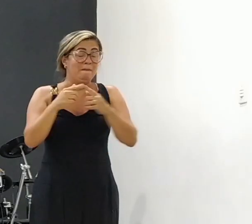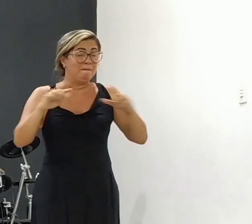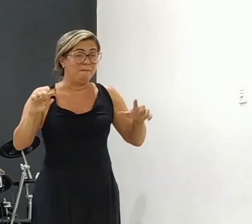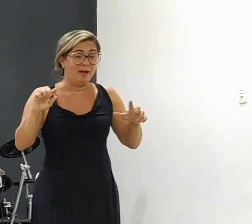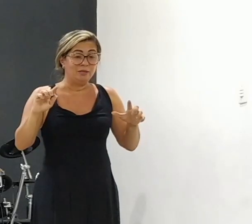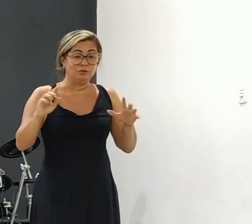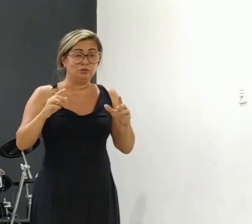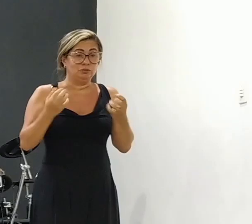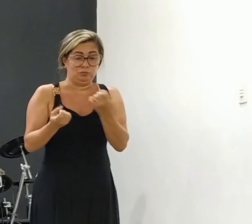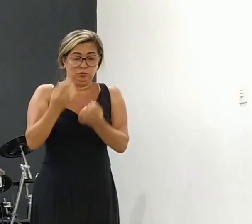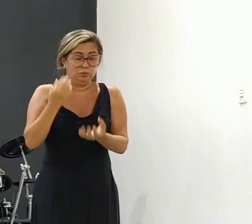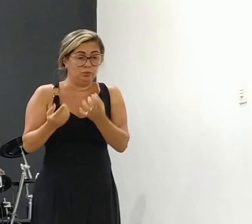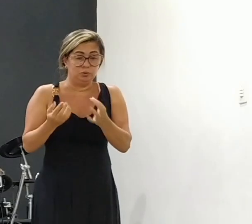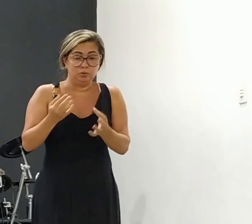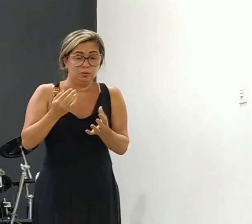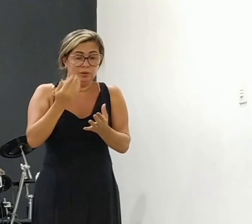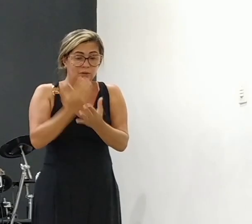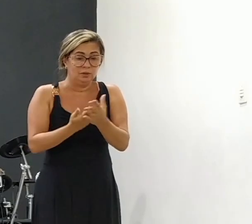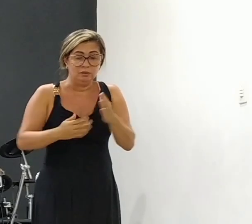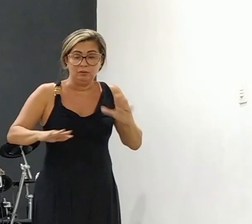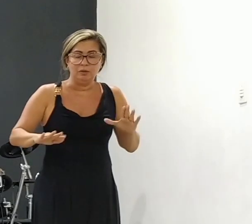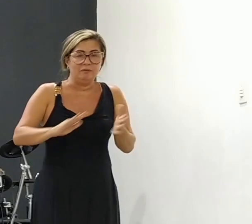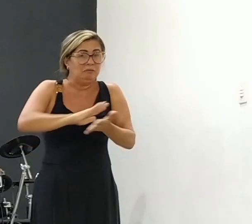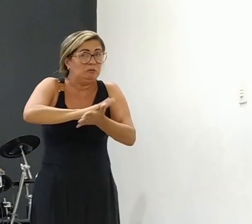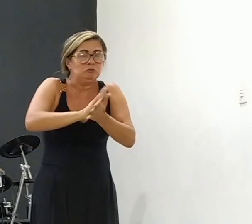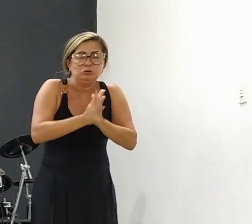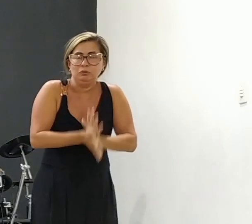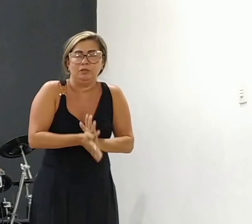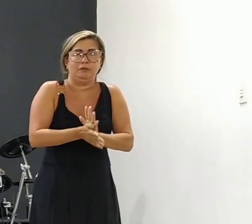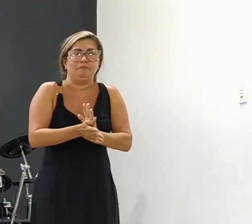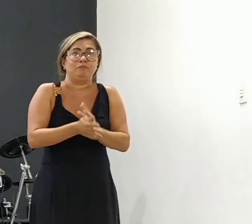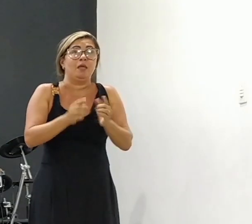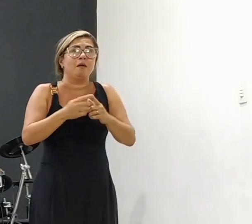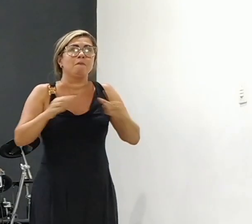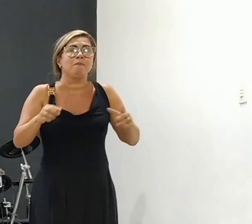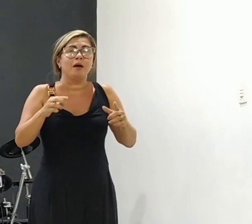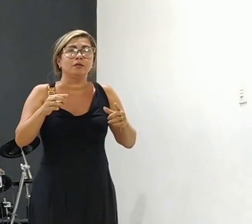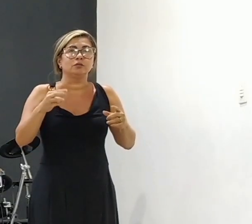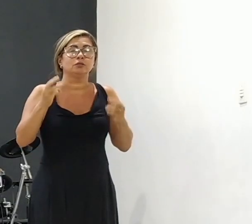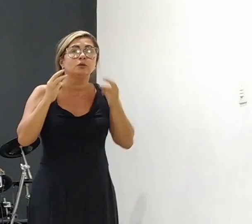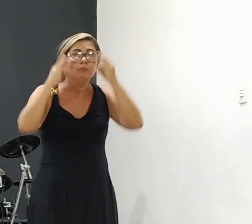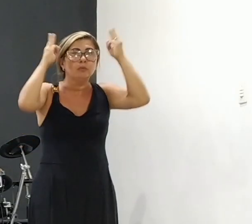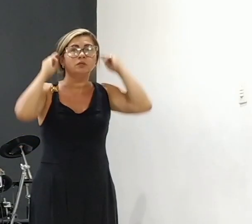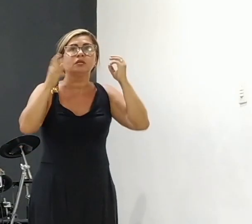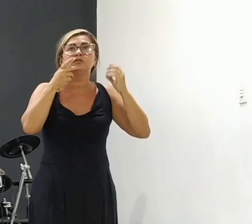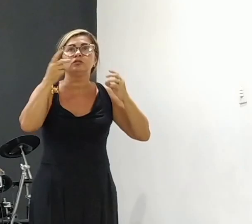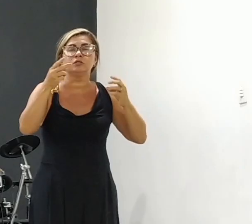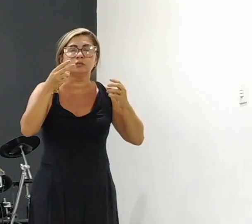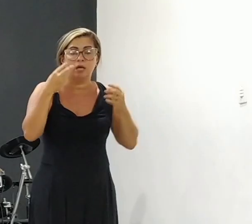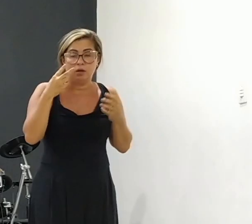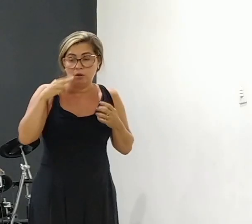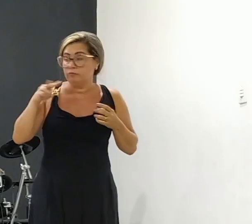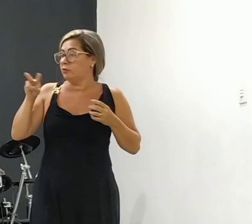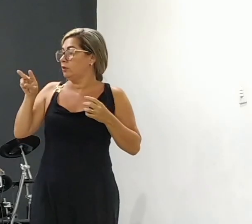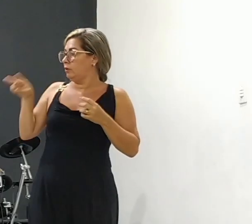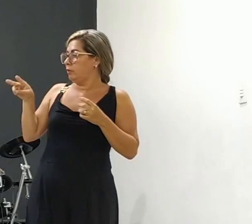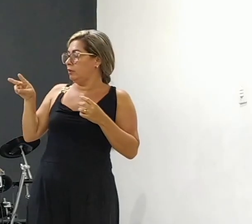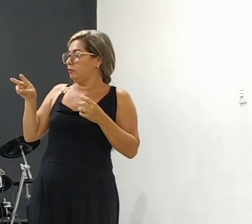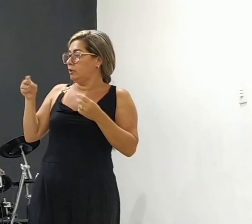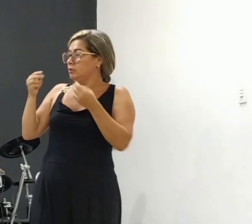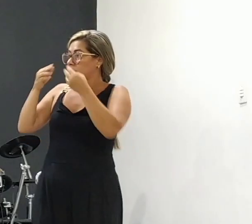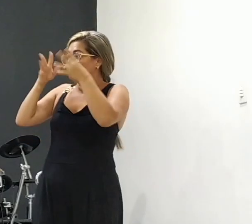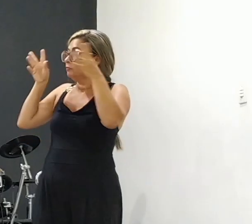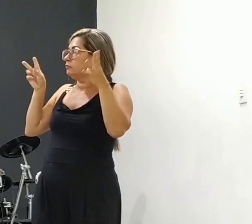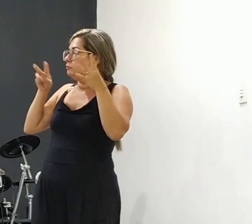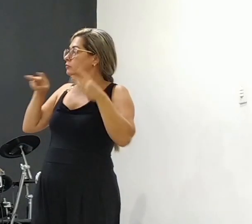consumia. E Moisés disse: agora me virarei para lá, e verei esta grande